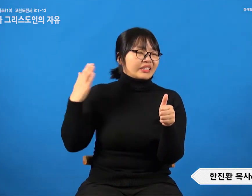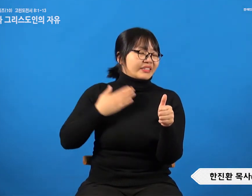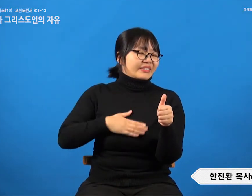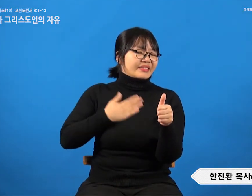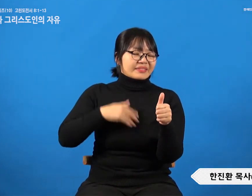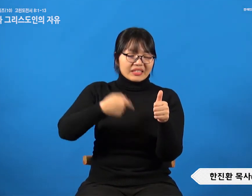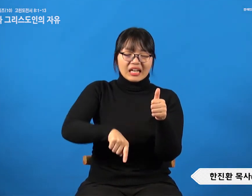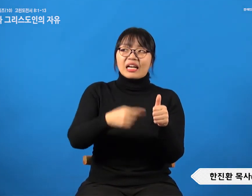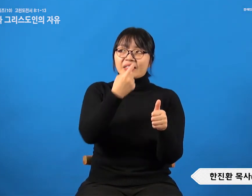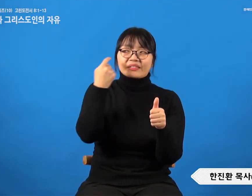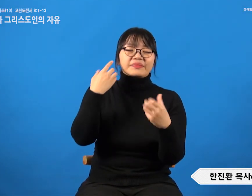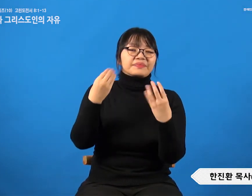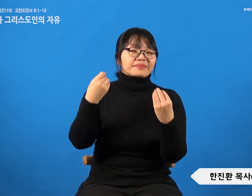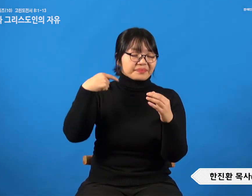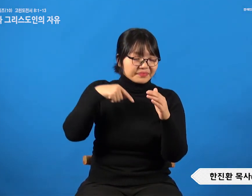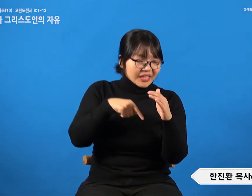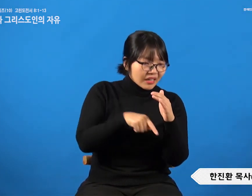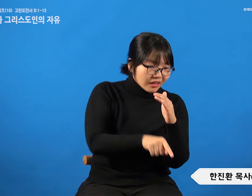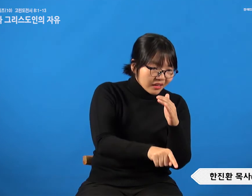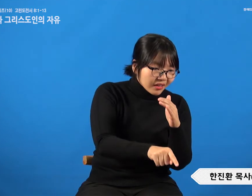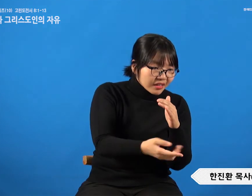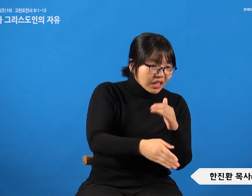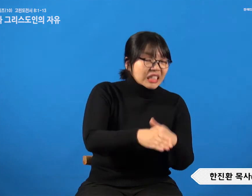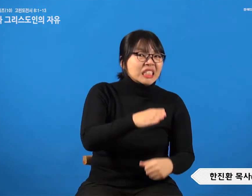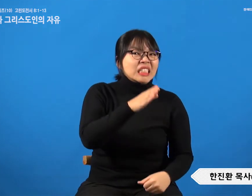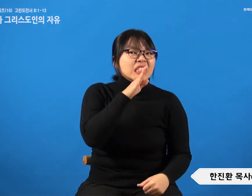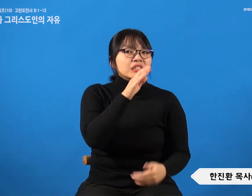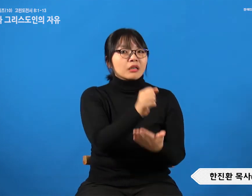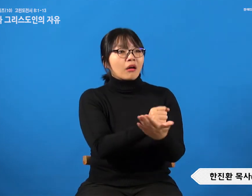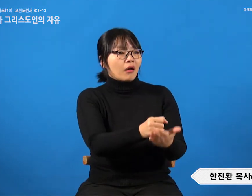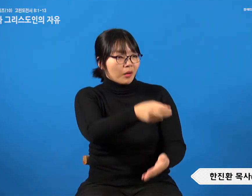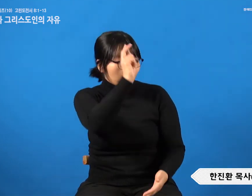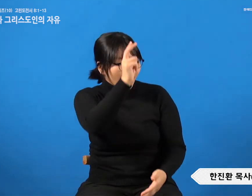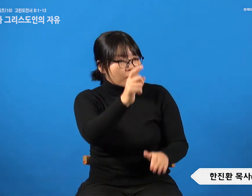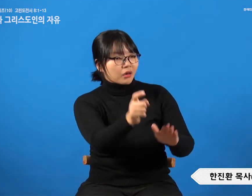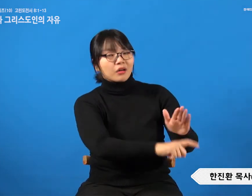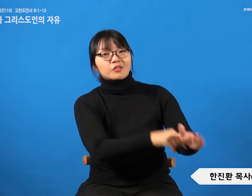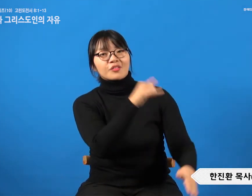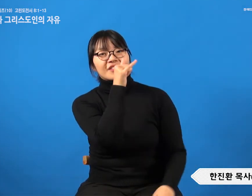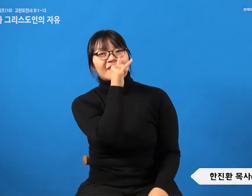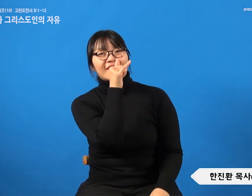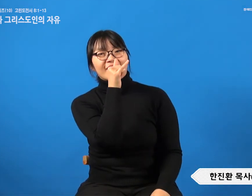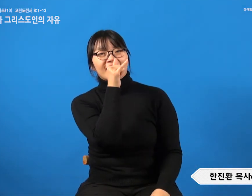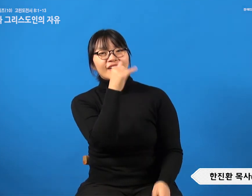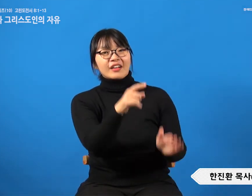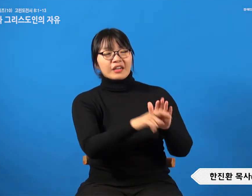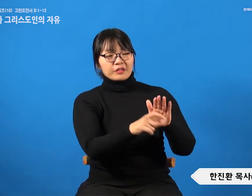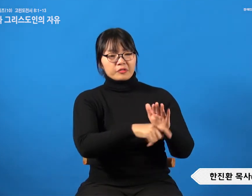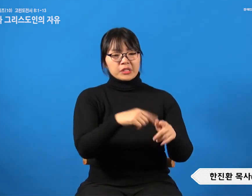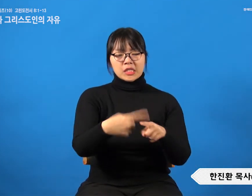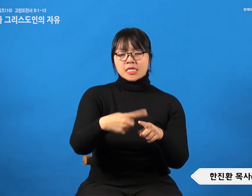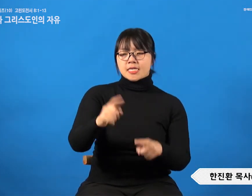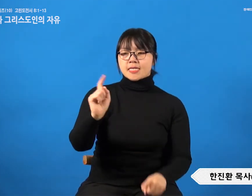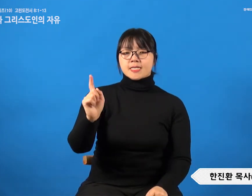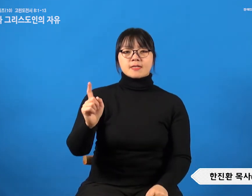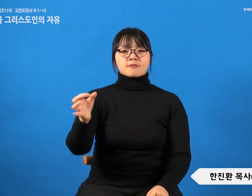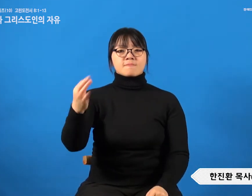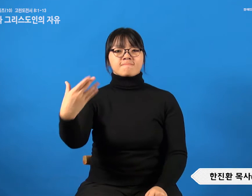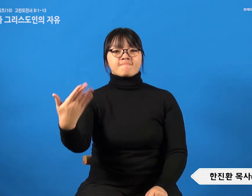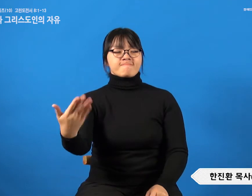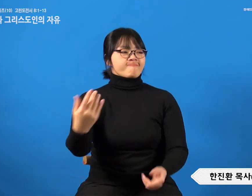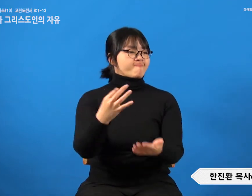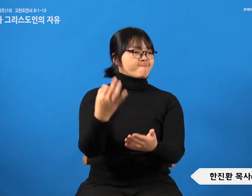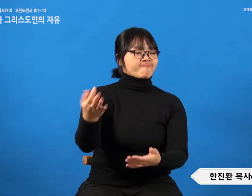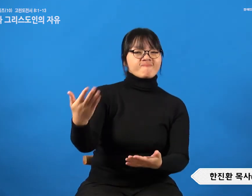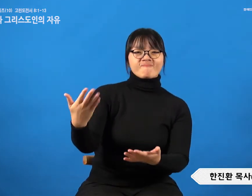없고 내려갔습니다. 그런데 그날은 정말 강도가 들었습니다. 강도가 칼을 겨누면서 현금을 있는